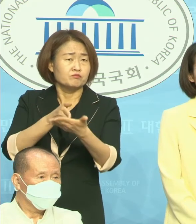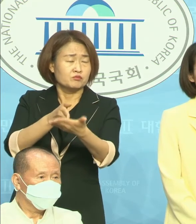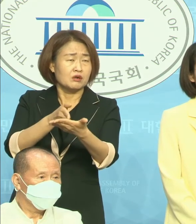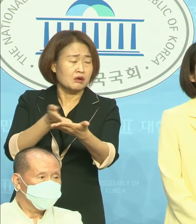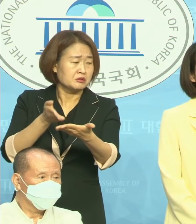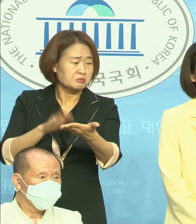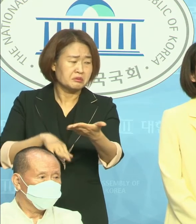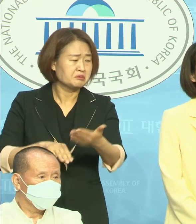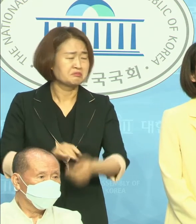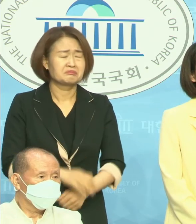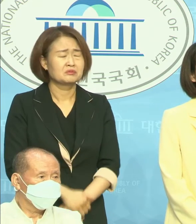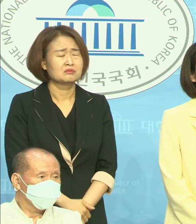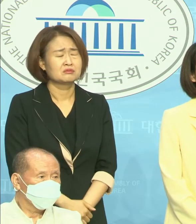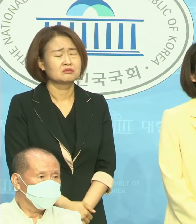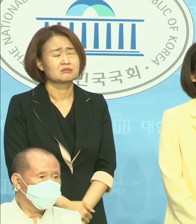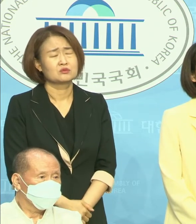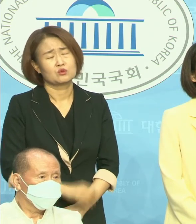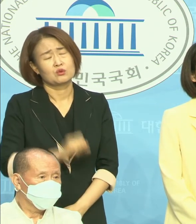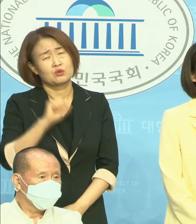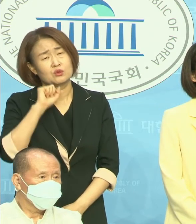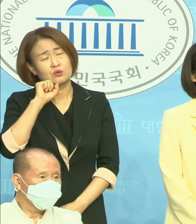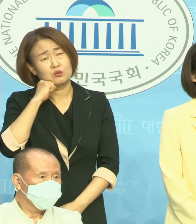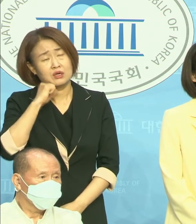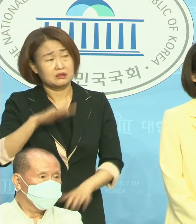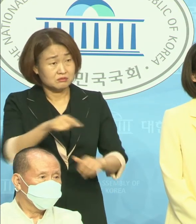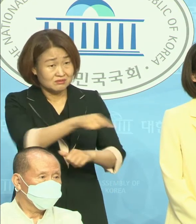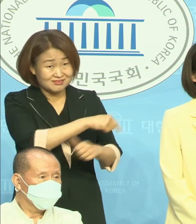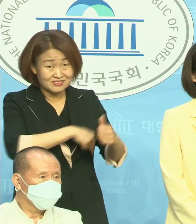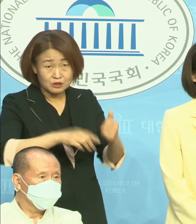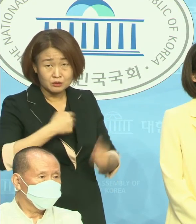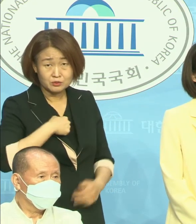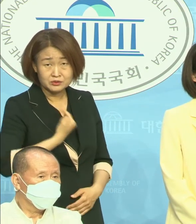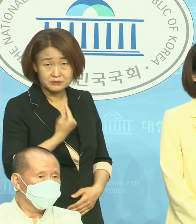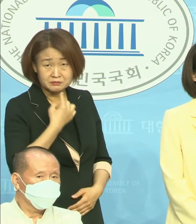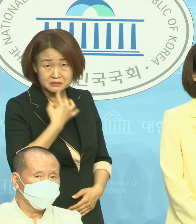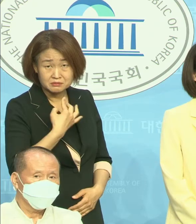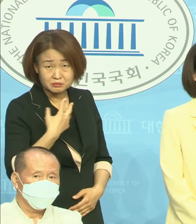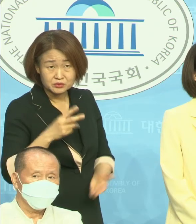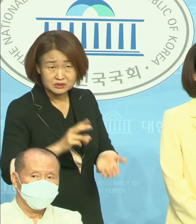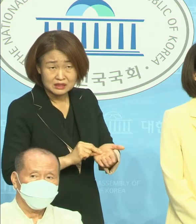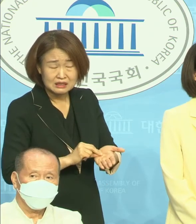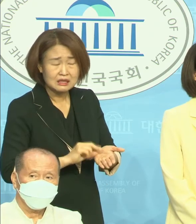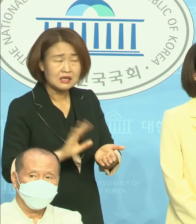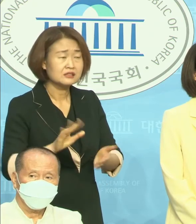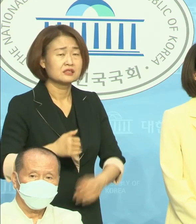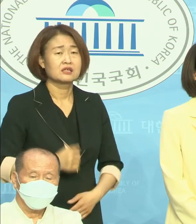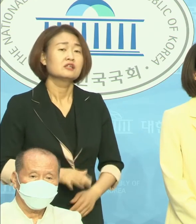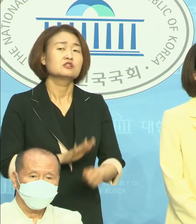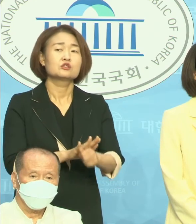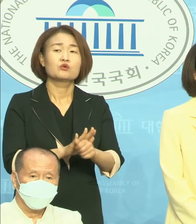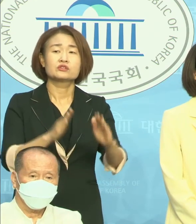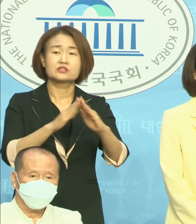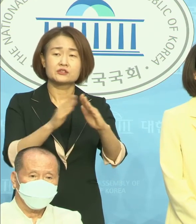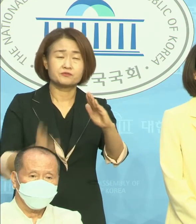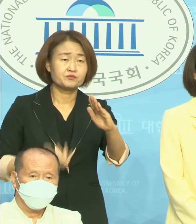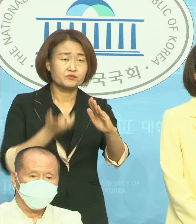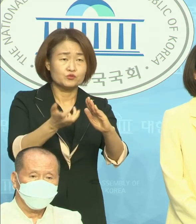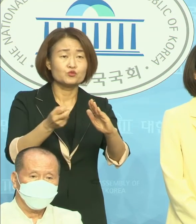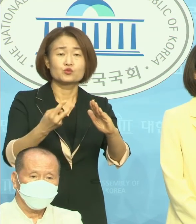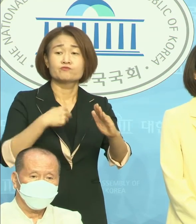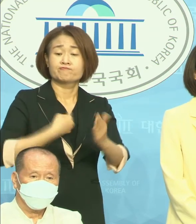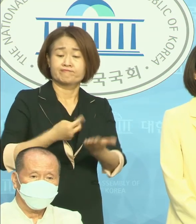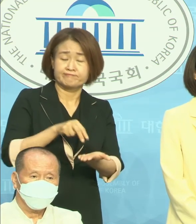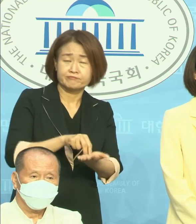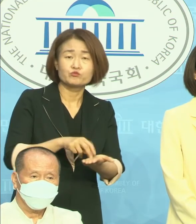엄청났다 이런 상 나만의 문제가 아니라 좀 주택에 입주 한 장이 자리 판 장애인